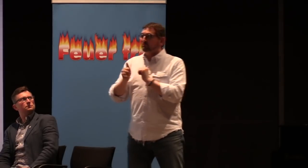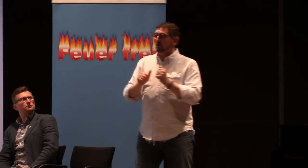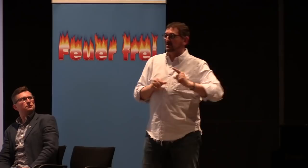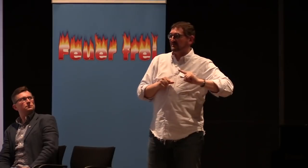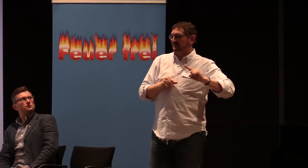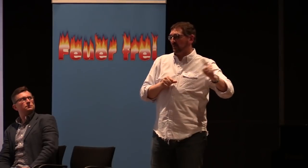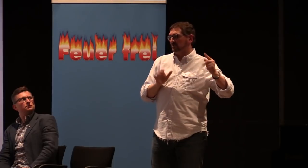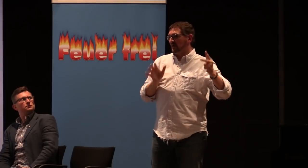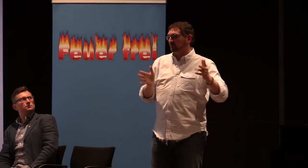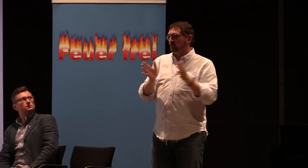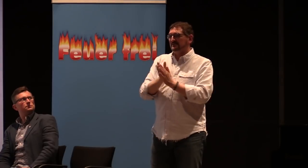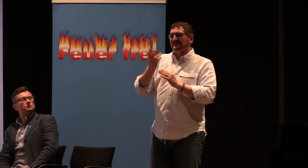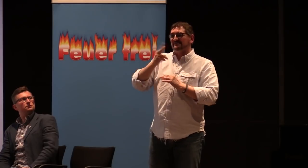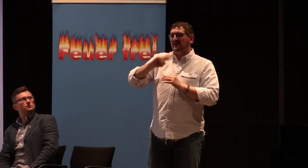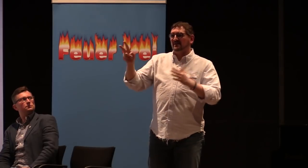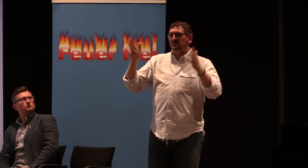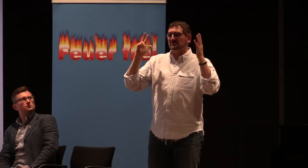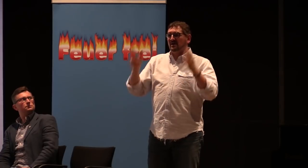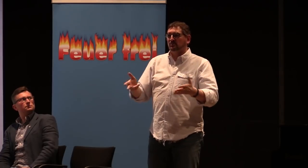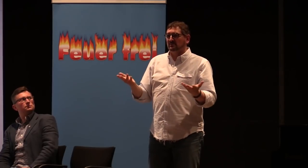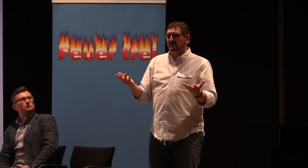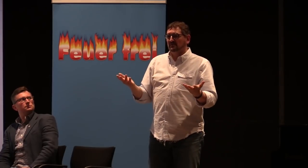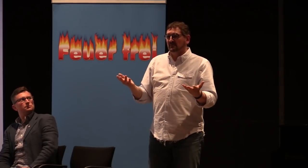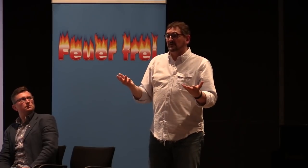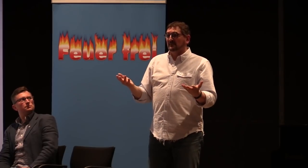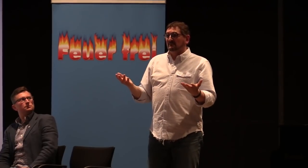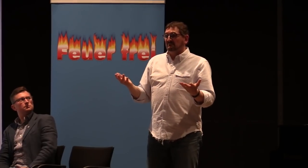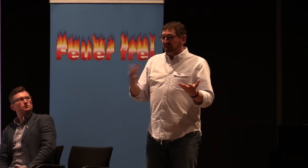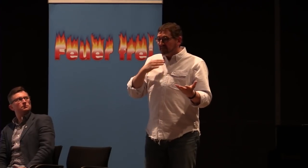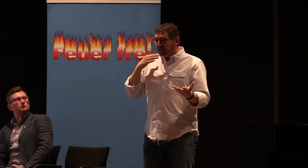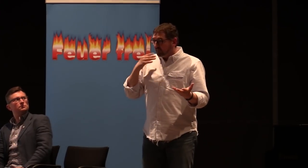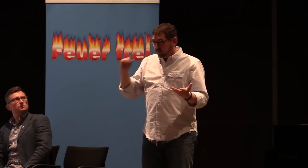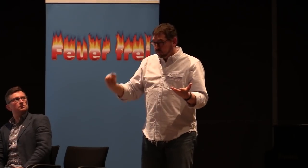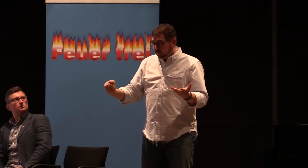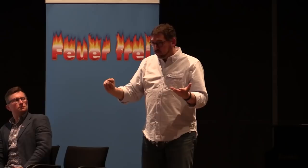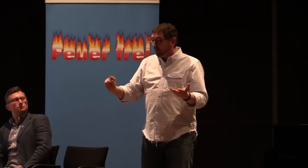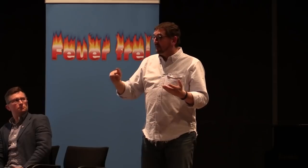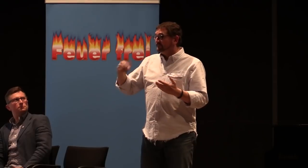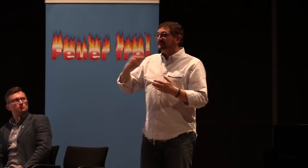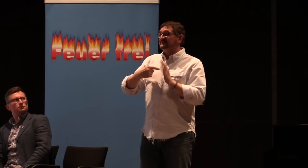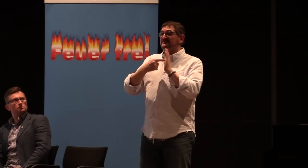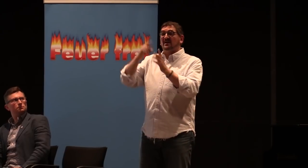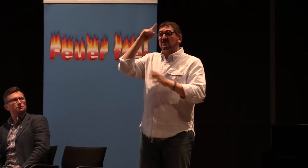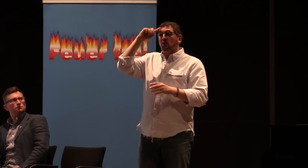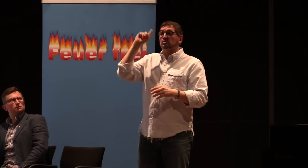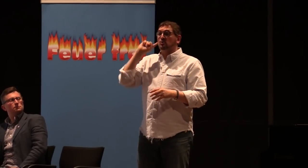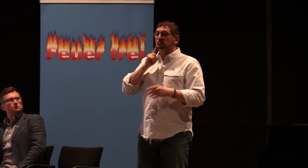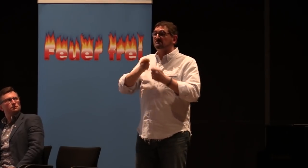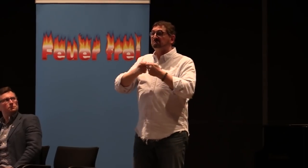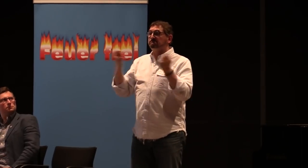gesagt, ungefähr 1000 Mitglieder. Wir vom Sport, so ungefähr 1800 sind wir, ja, sind wir so auch bei 2800 Mitgliedern. Das ist extrem